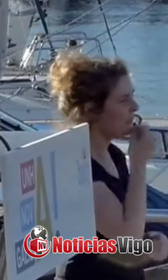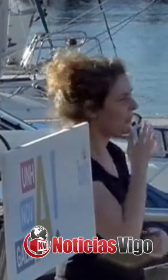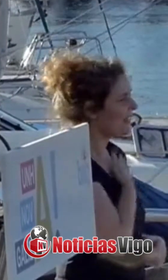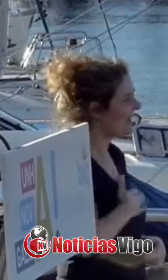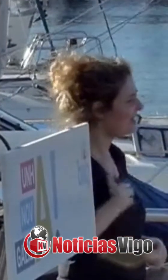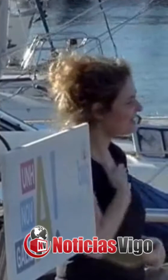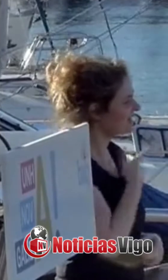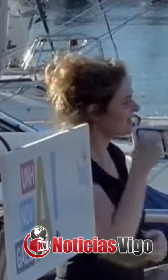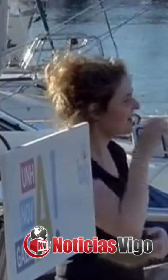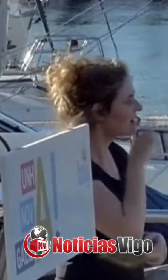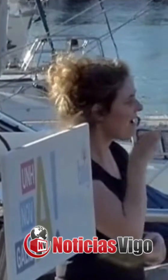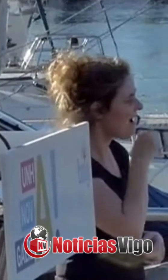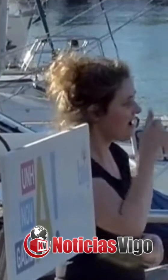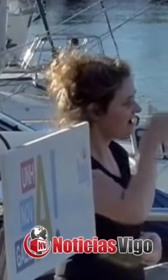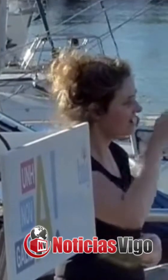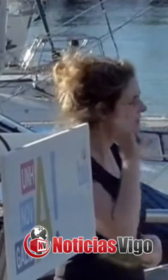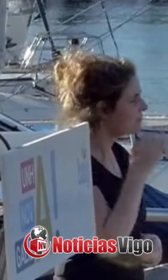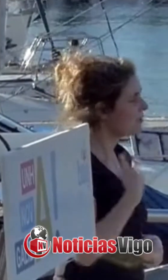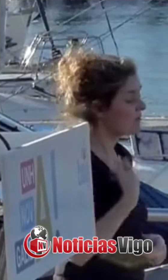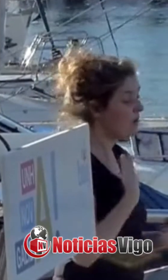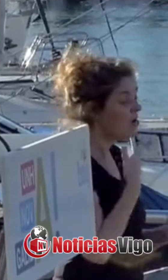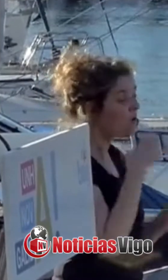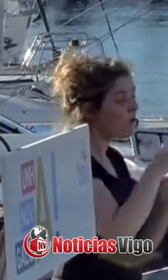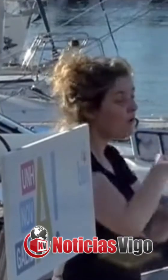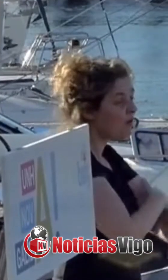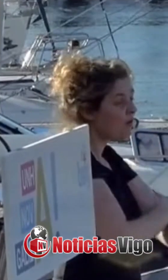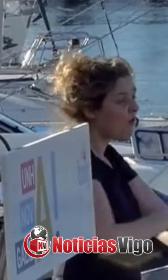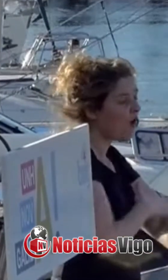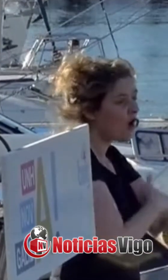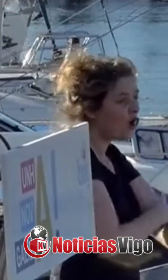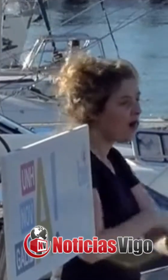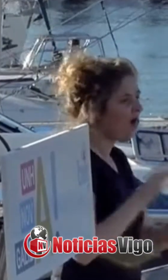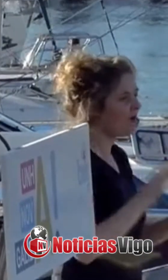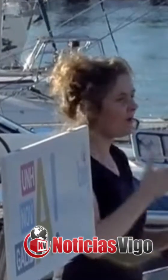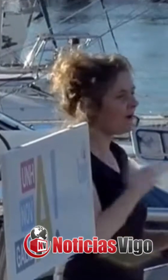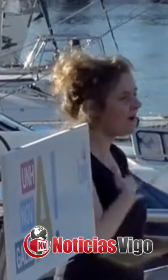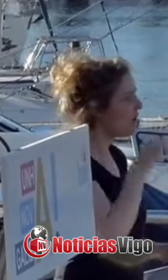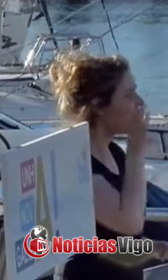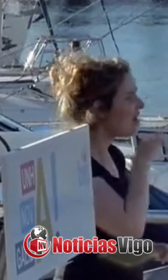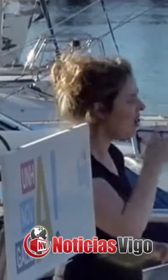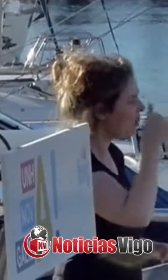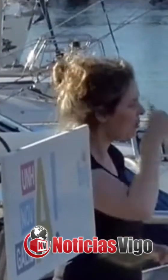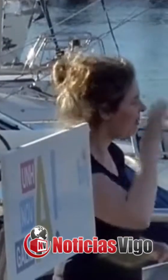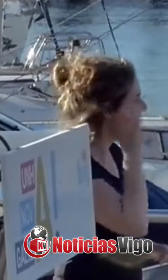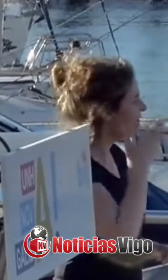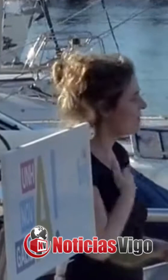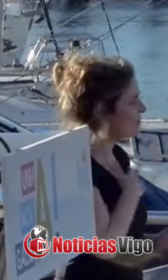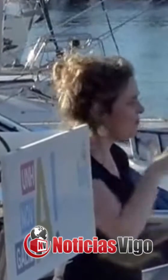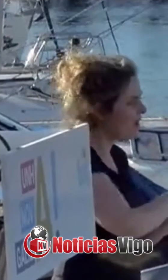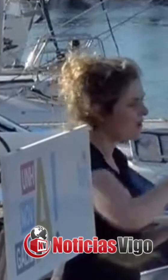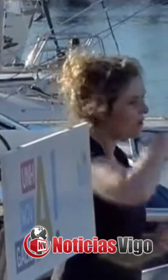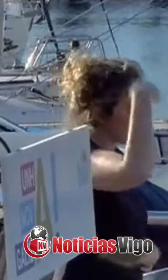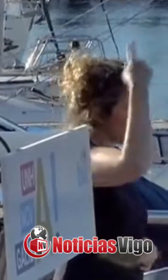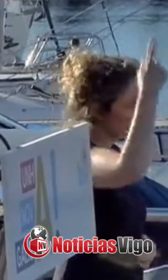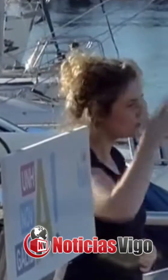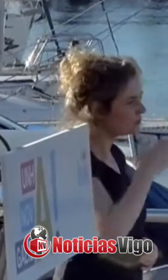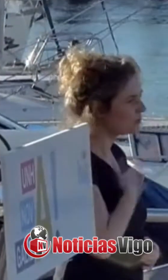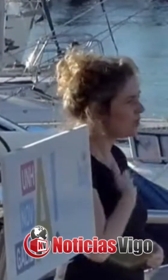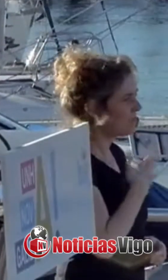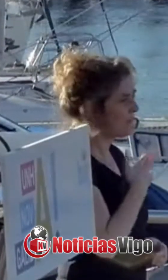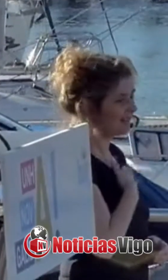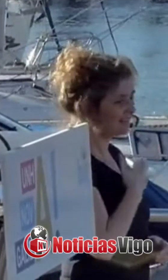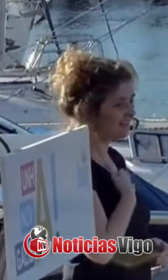galegas. A proposta do BNG é un goberno desacomplexadamente galego, en galego, onde a nosa lingua, a nosa cultura, o